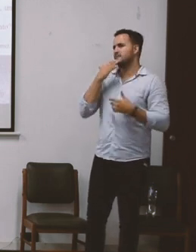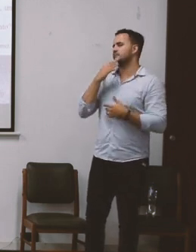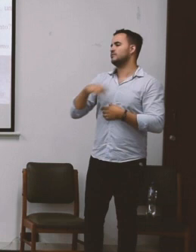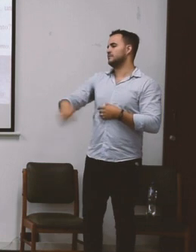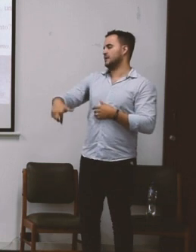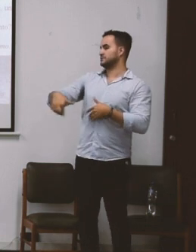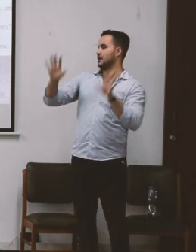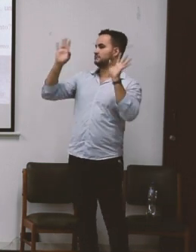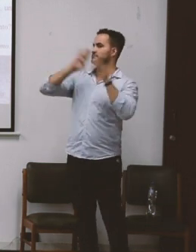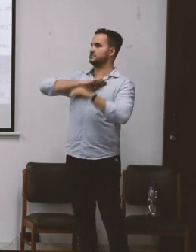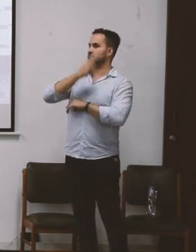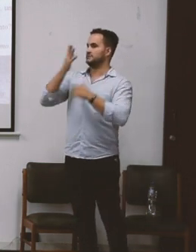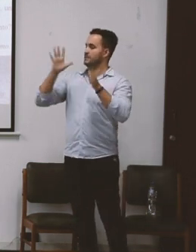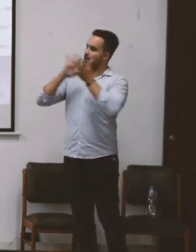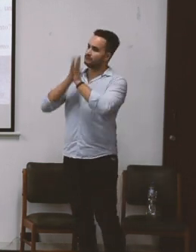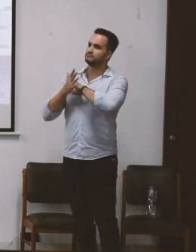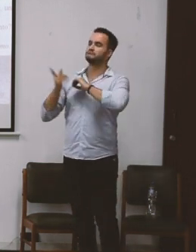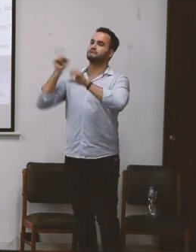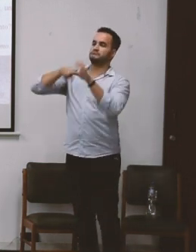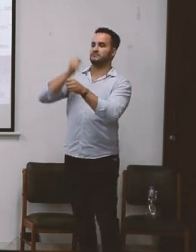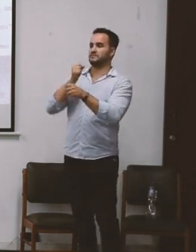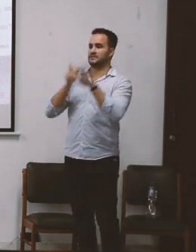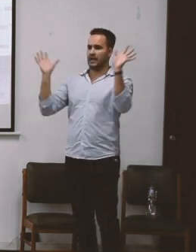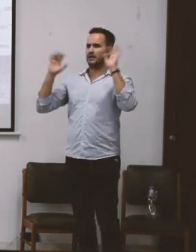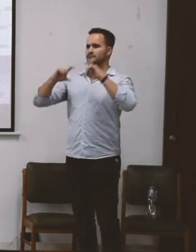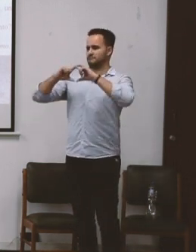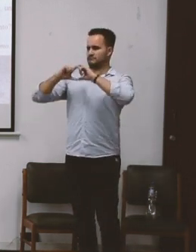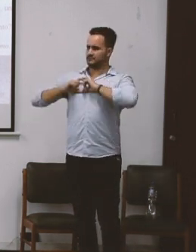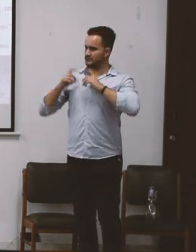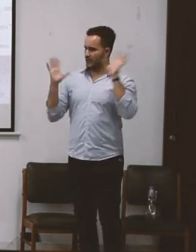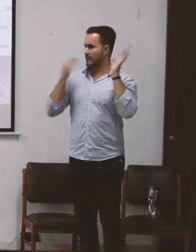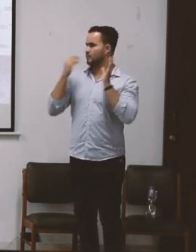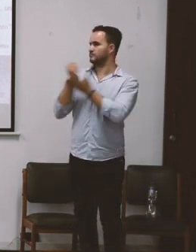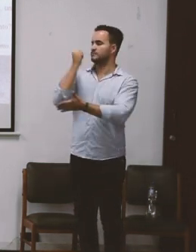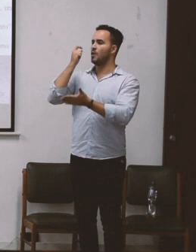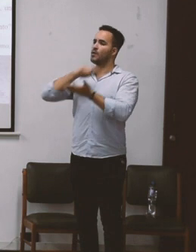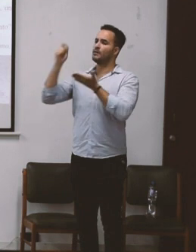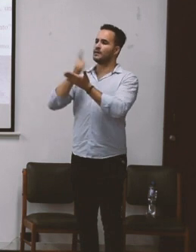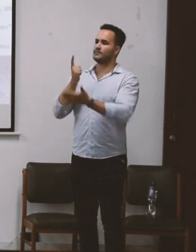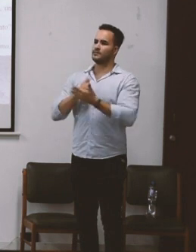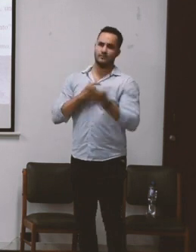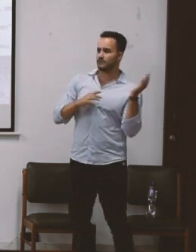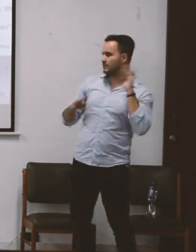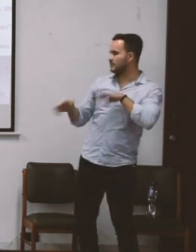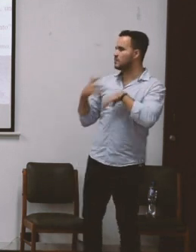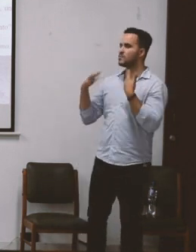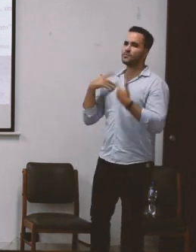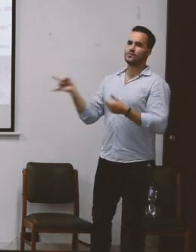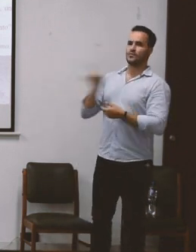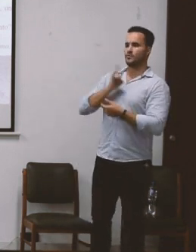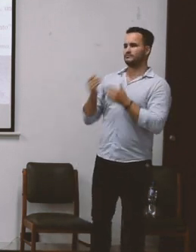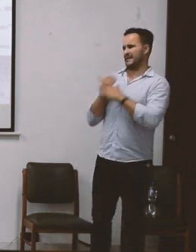secundaria, ingresa a un trabajo, gana una medalla o escribe un libro, intentan describirla como estímulo de